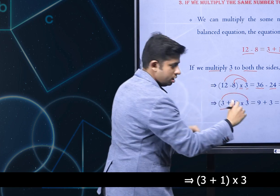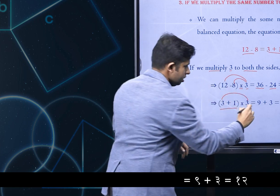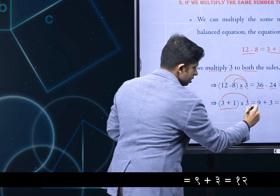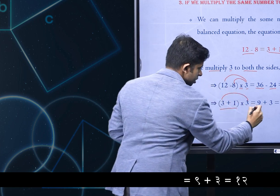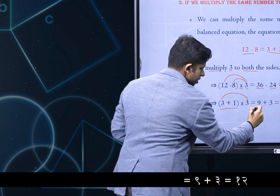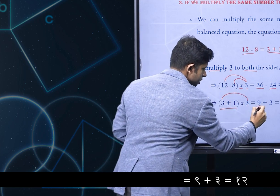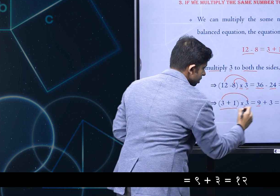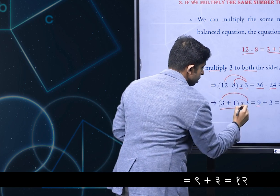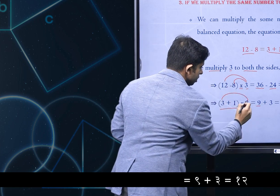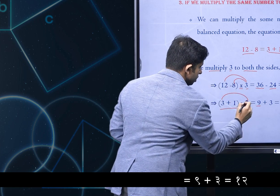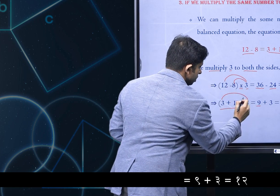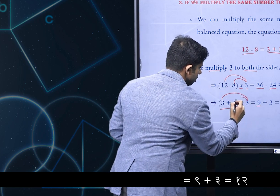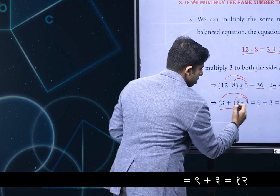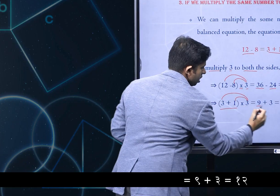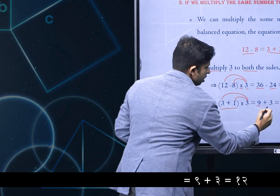equals to 9 plus 3 equals to 12.